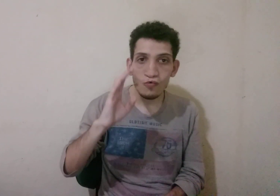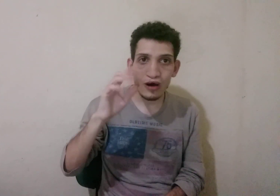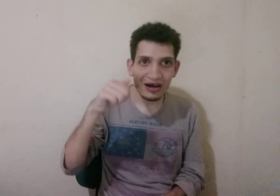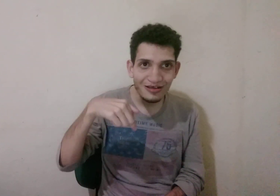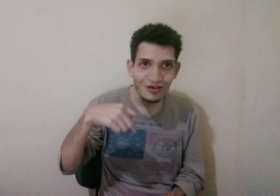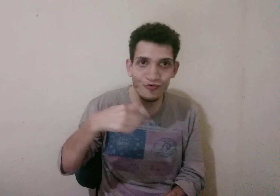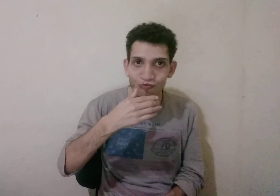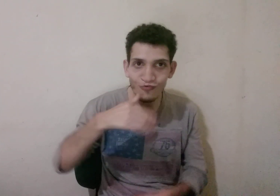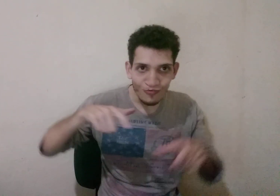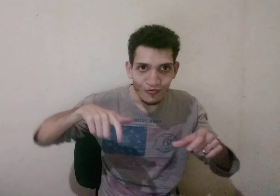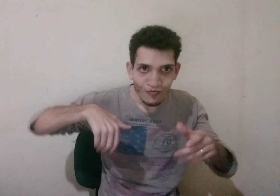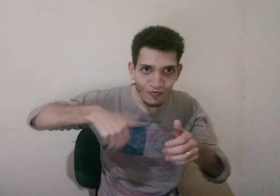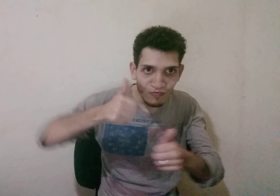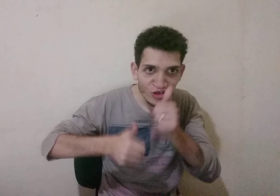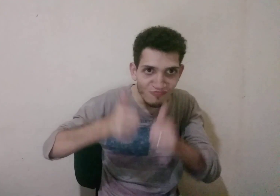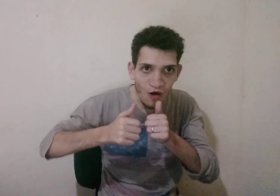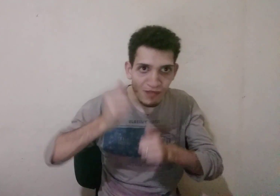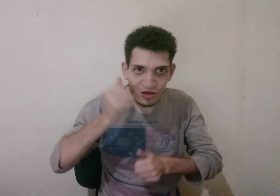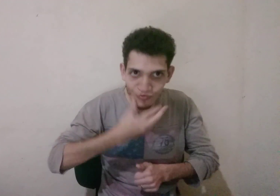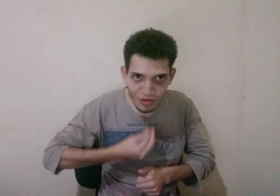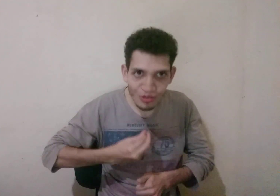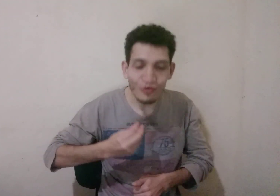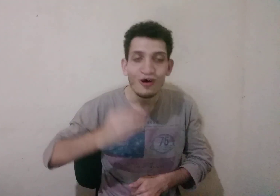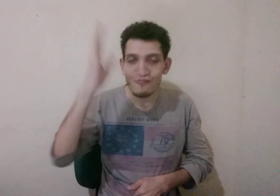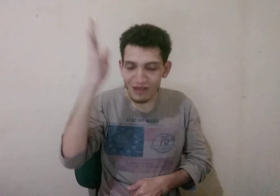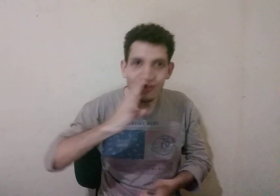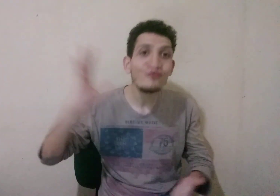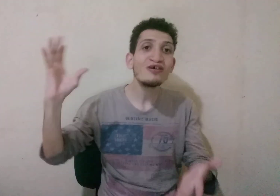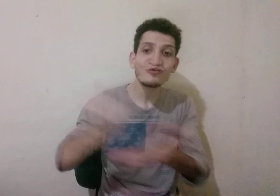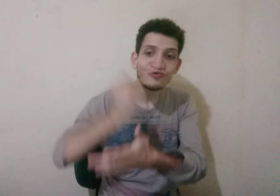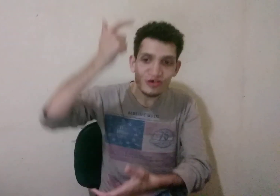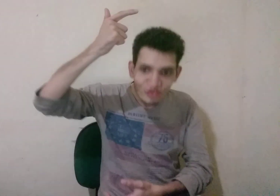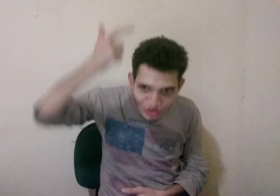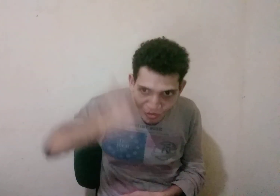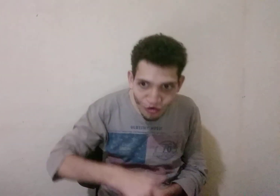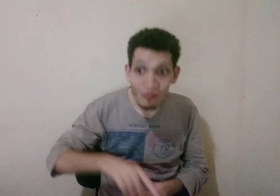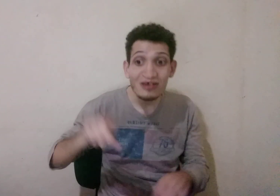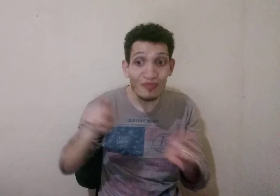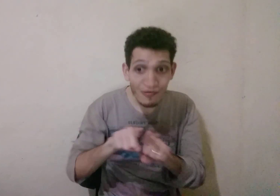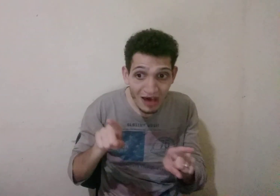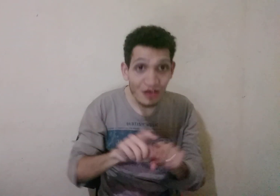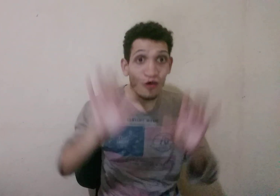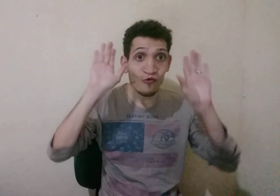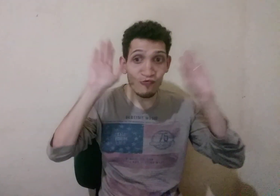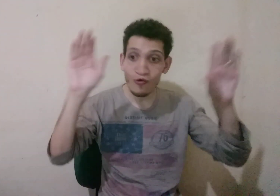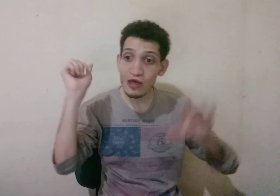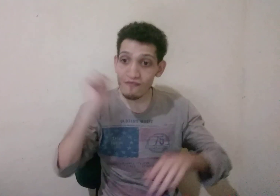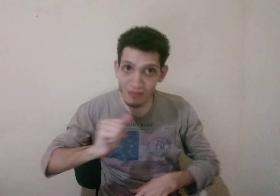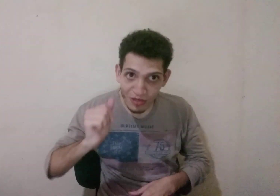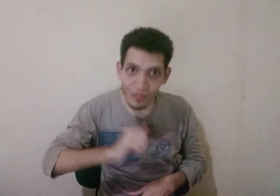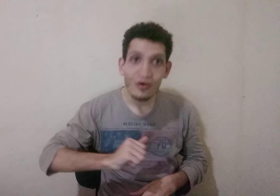o, o, o tibol masculino, Brasil, andou, de novo, e também, o vôlei feminino,